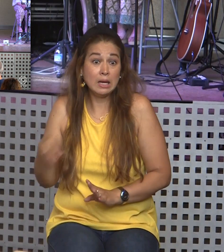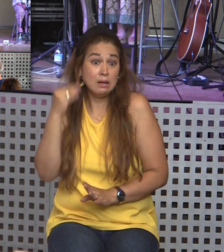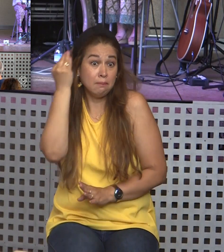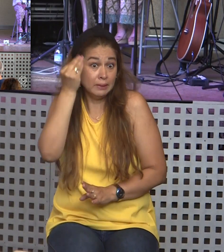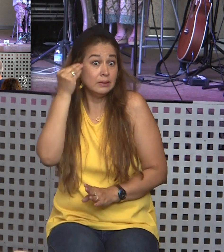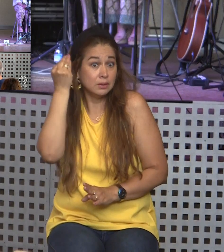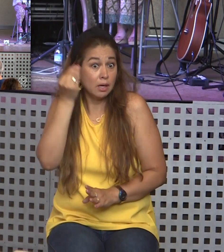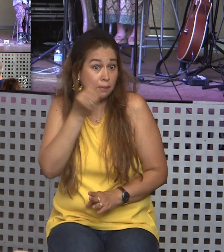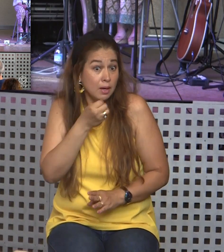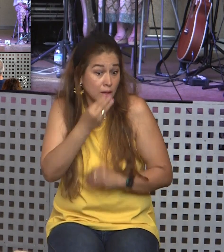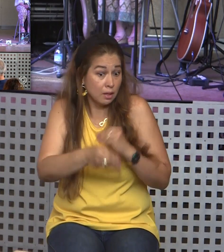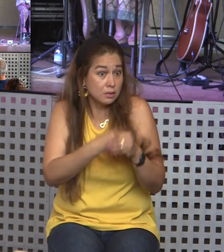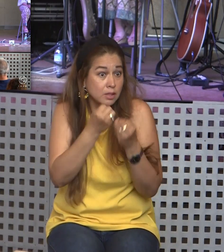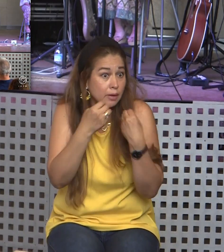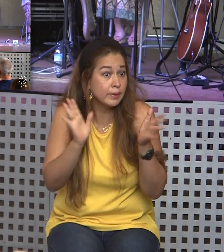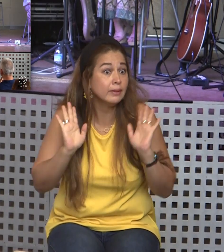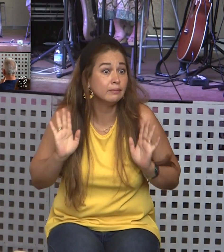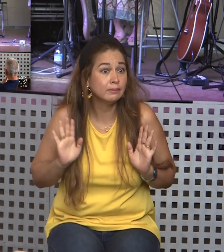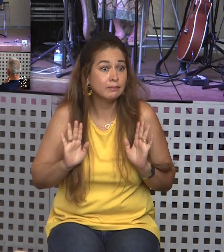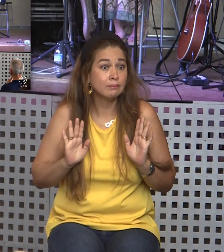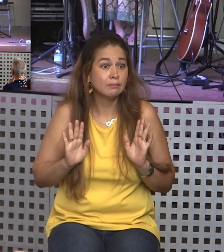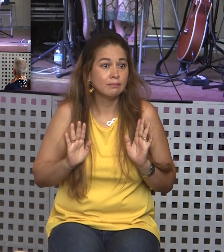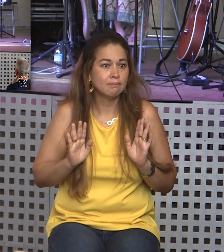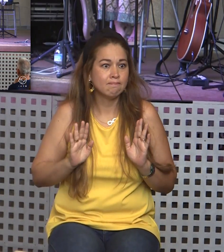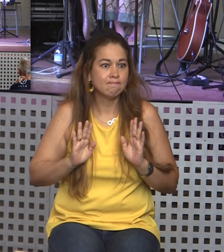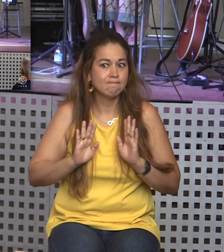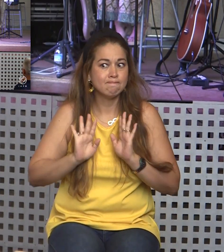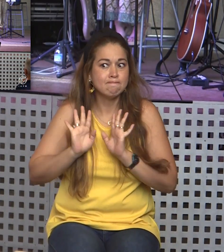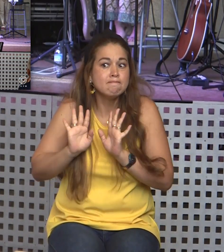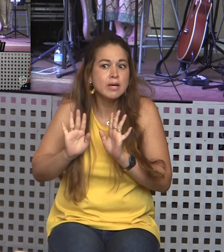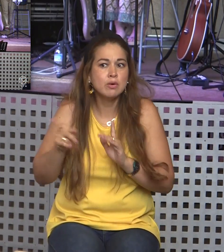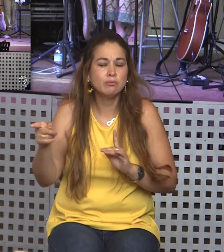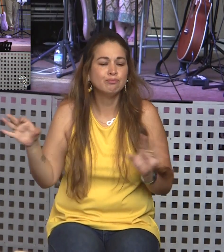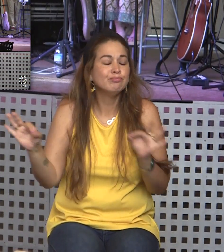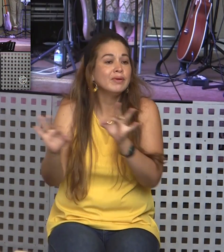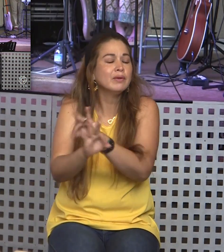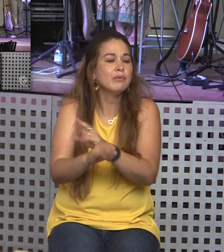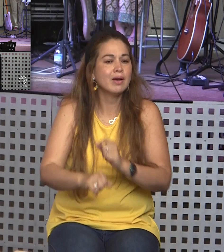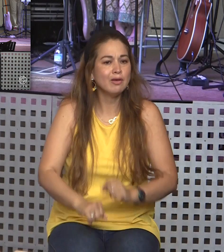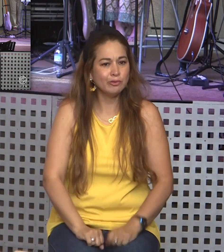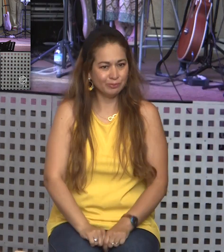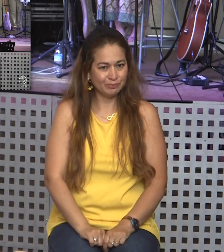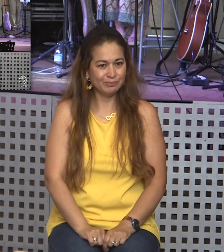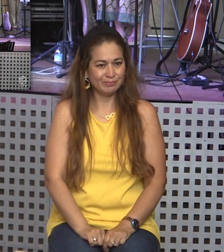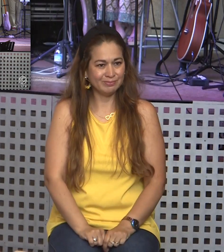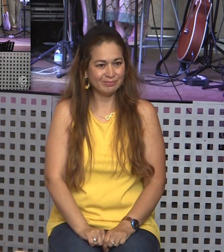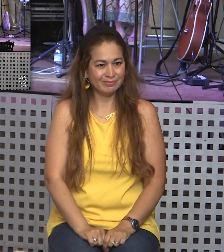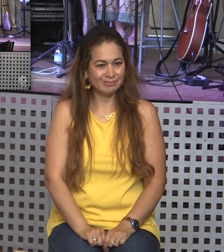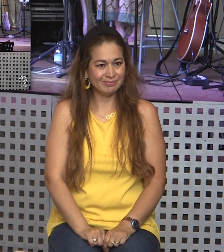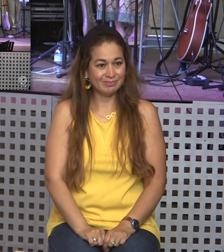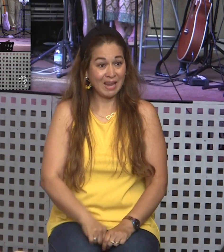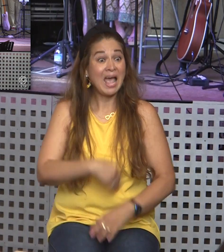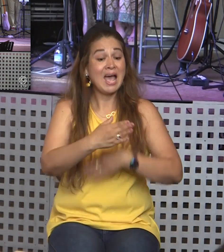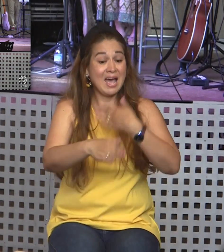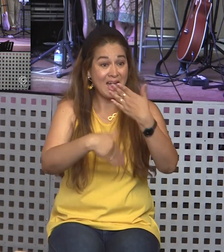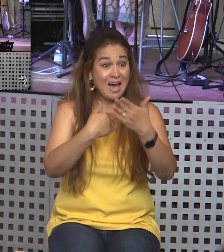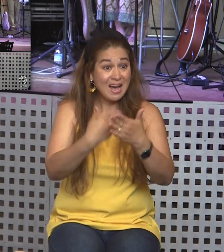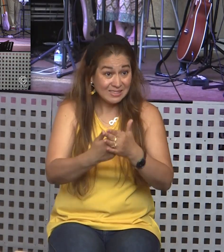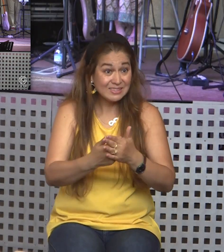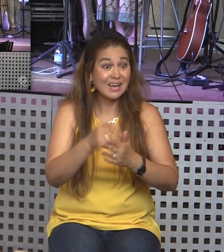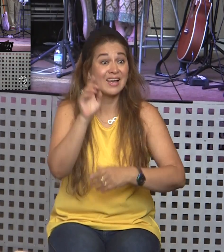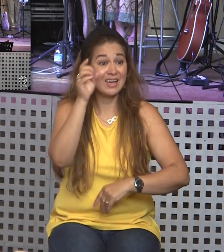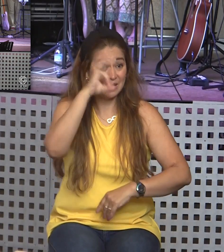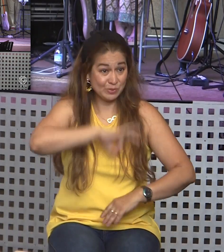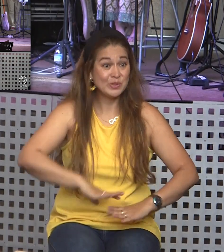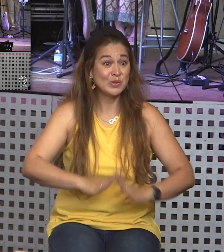bueno, pero aquel que dijo, sigo con el texto, en las tinieblas que resplandeciese la luz, sea la luz,